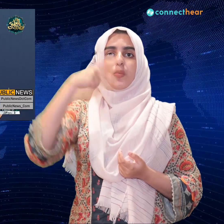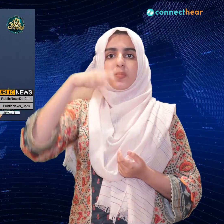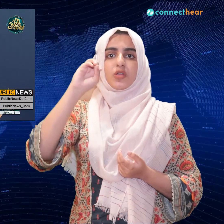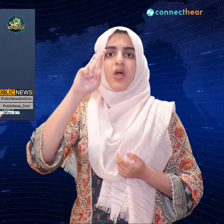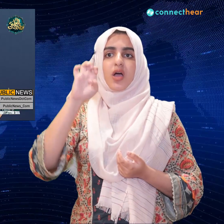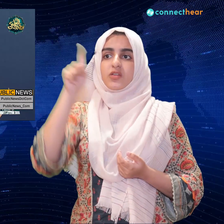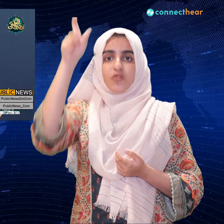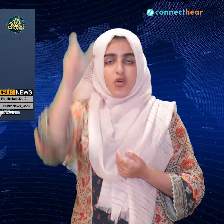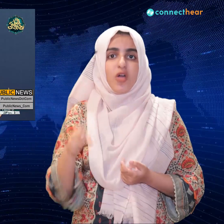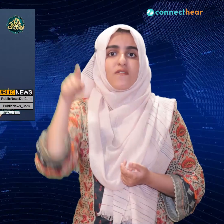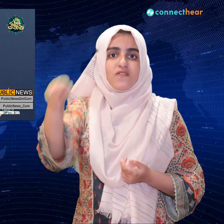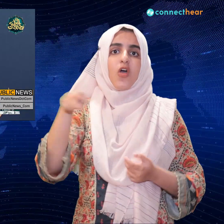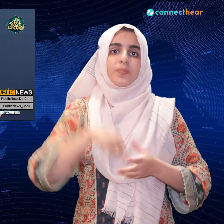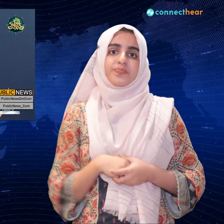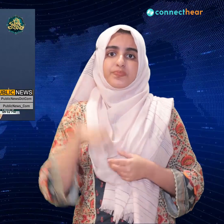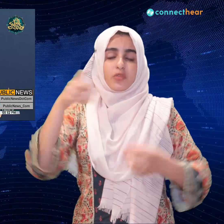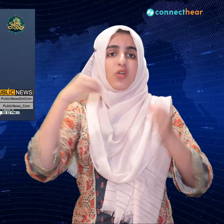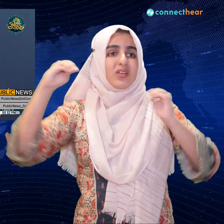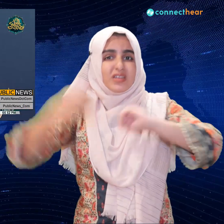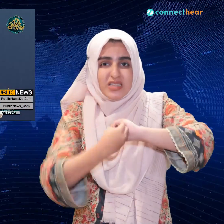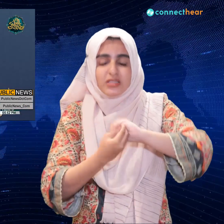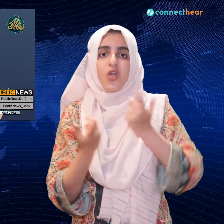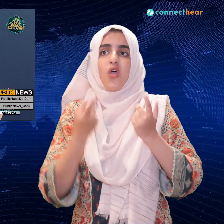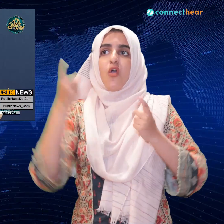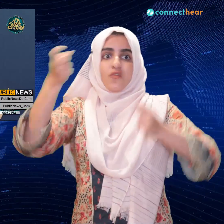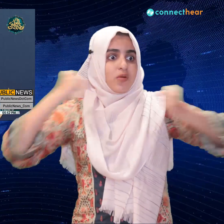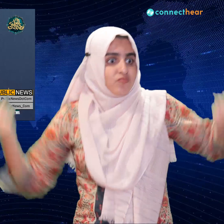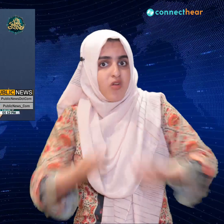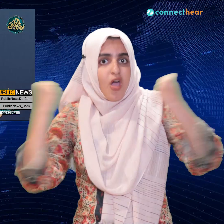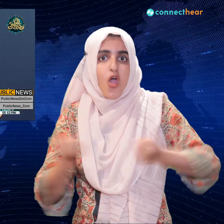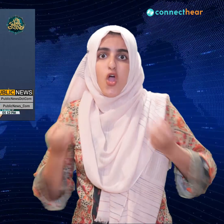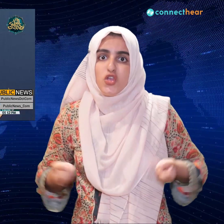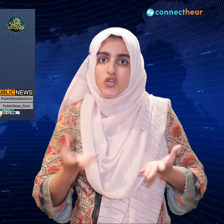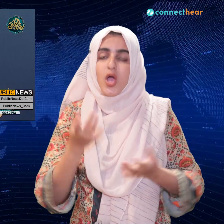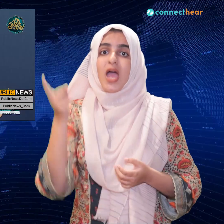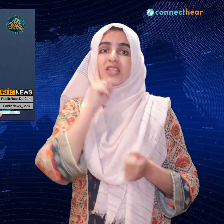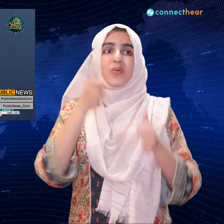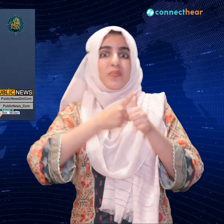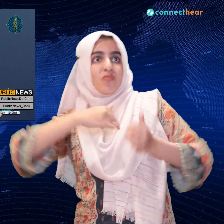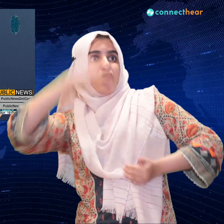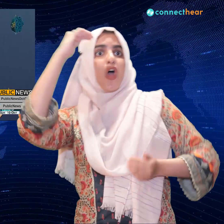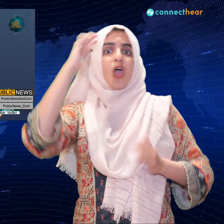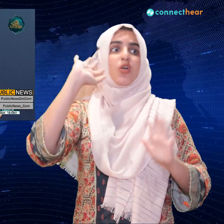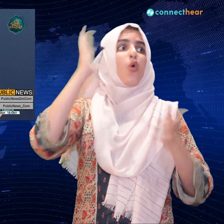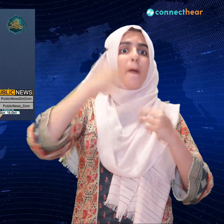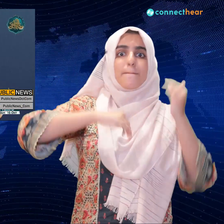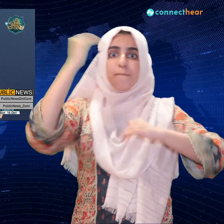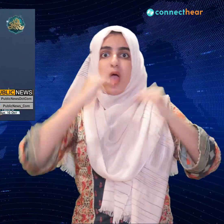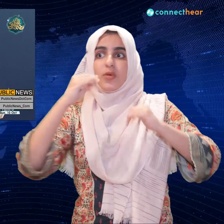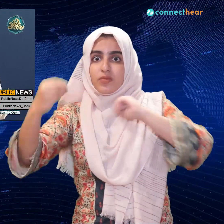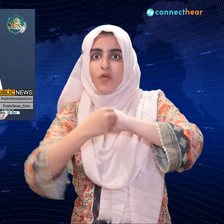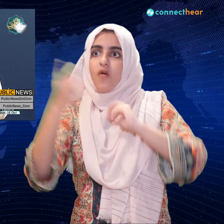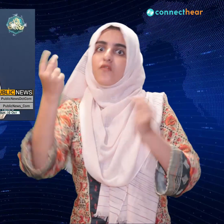کی کرپشن کے کیمپین کی اور ان کی اخلاقیات اٹھائی، تو جب ایک منسٹر کرپشن میں پکڑا گیا اس نے